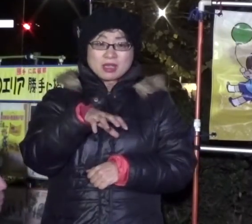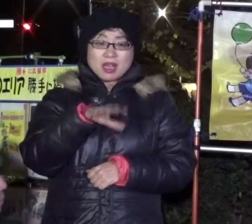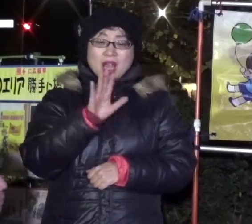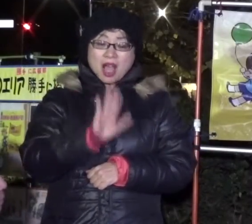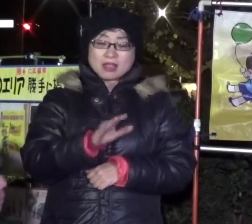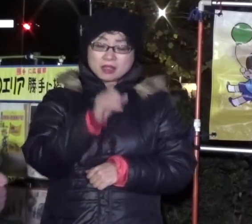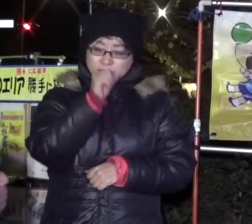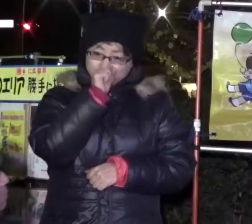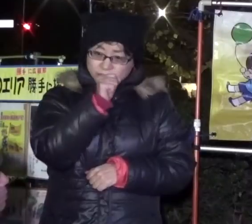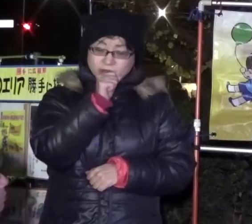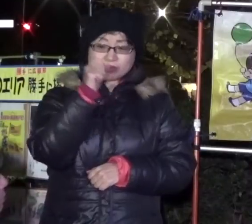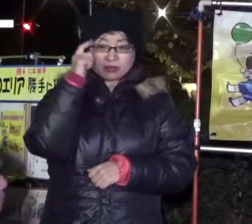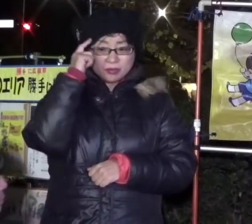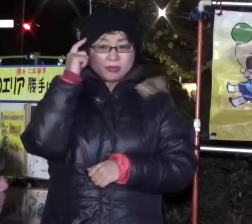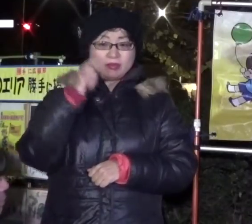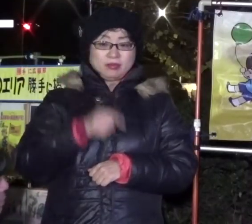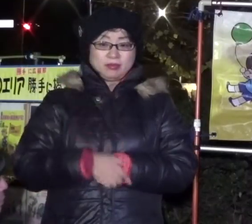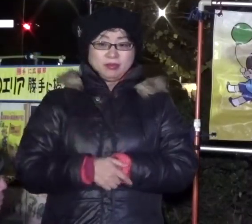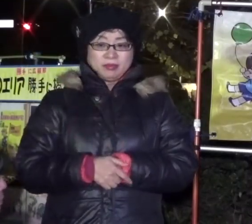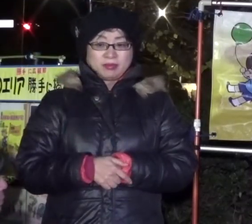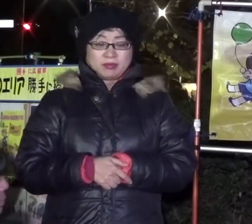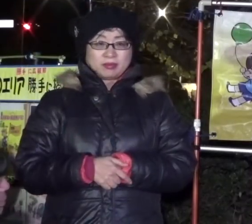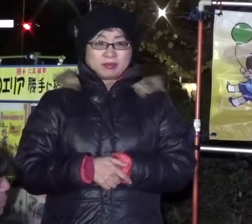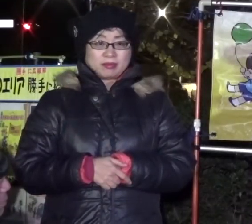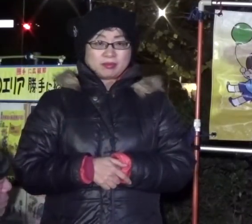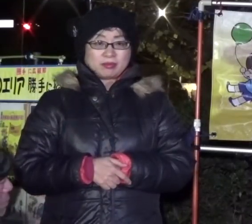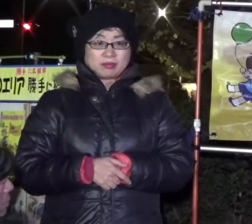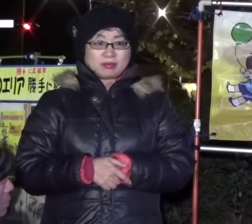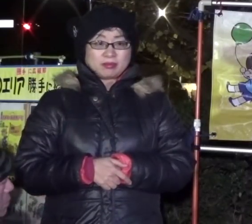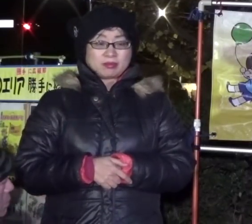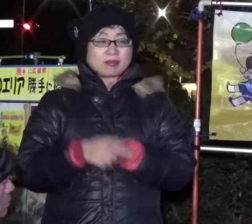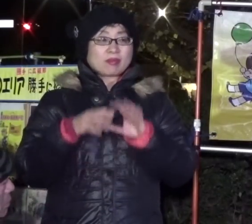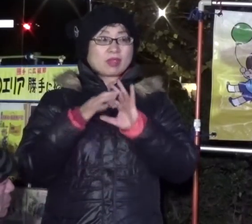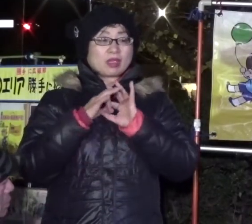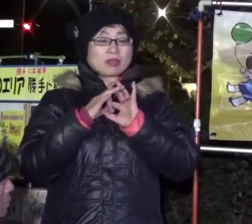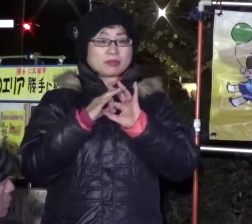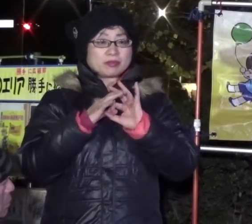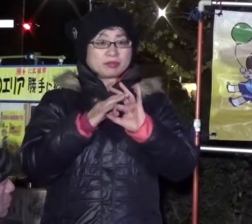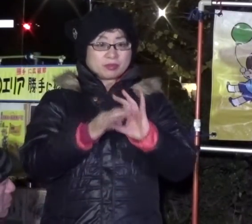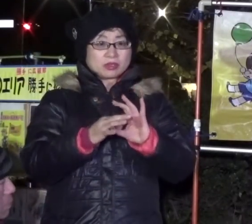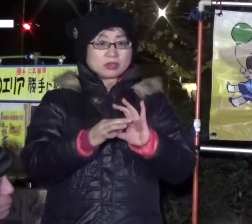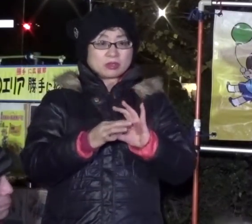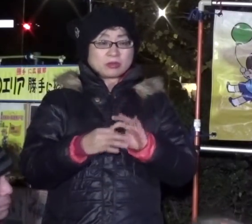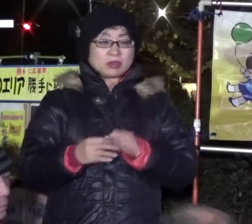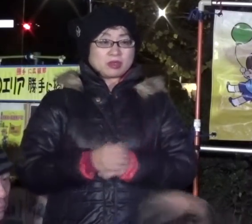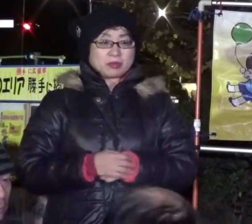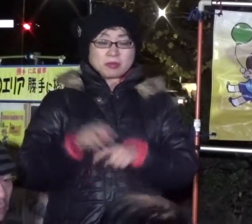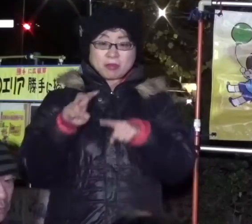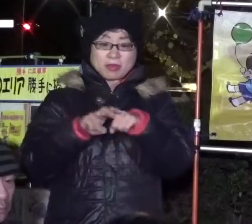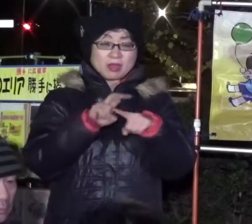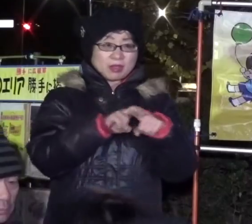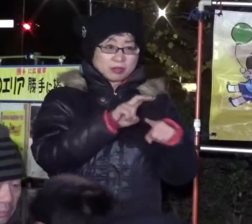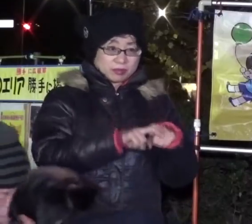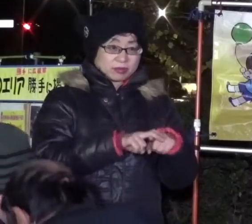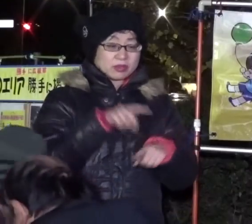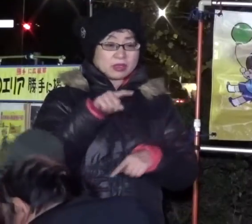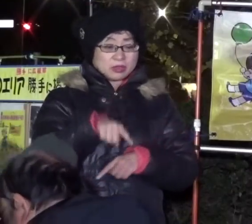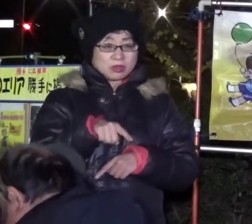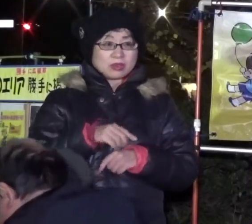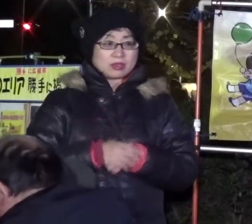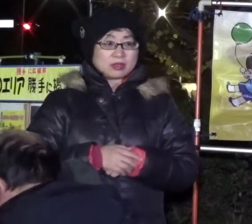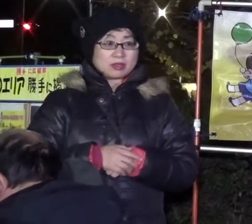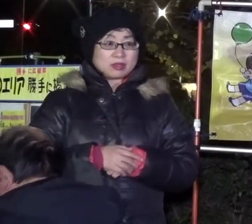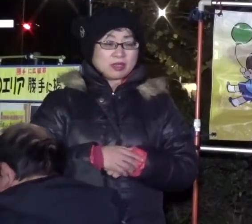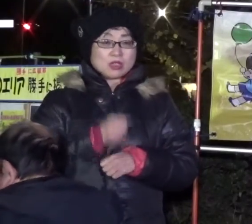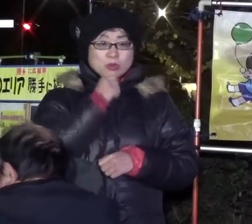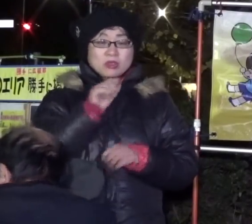と思いました。それからずっと実は一参加者としてここに上がることはな